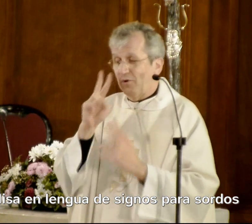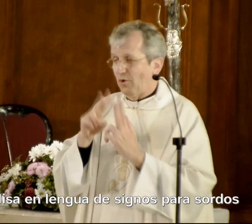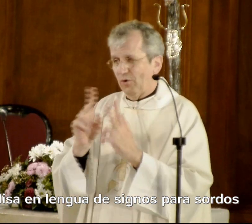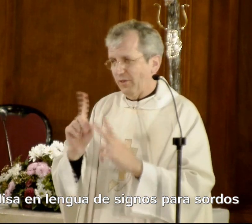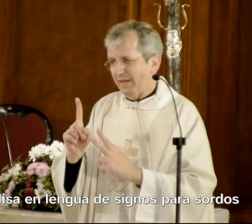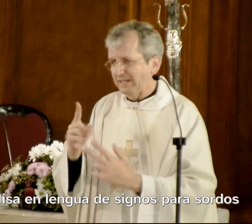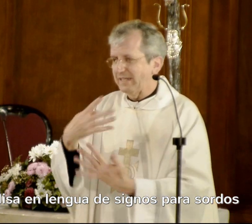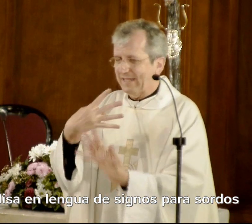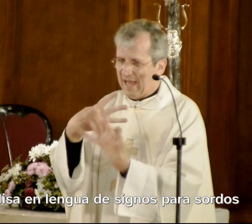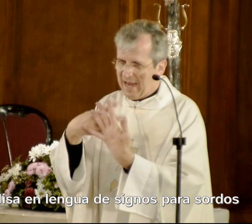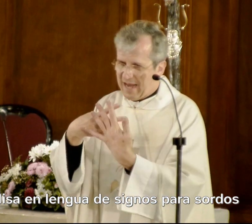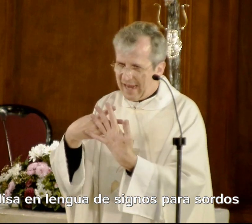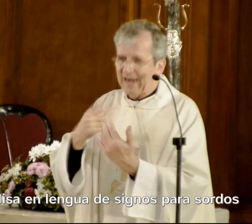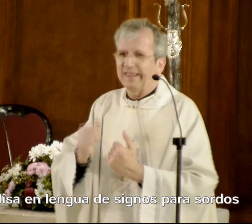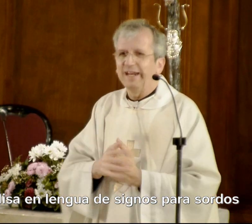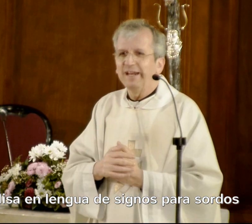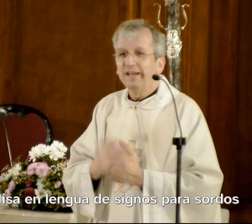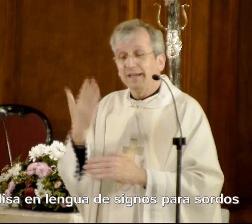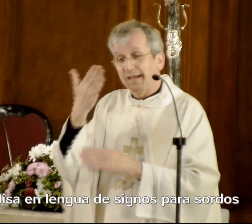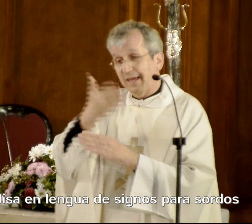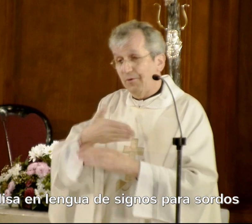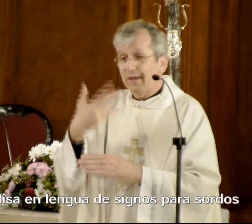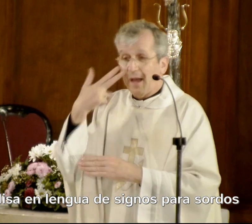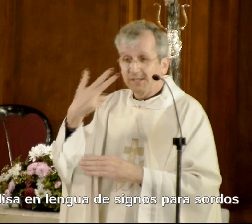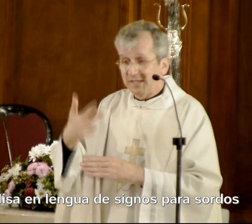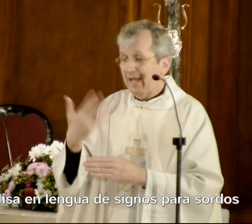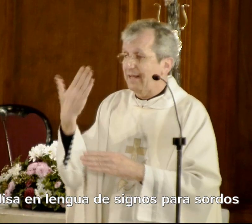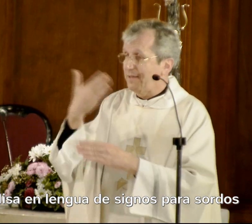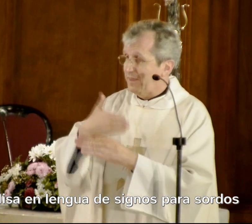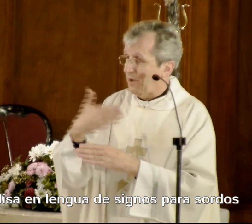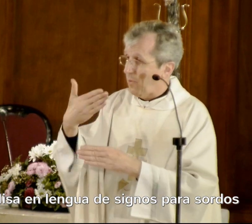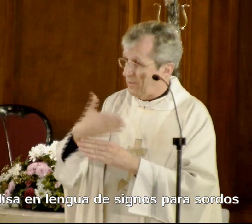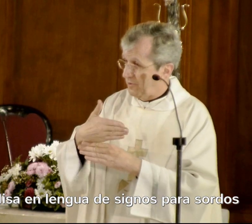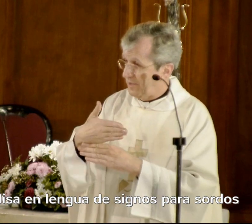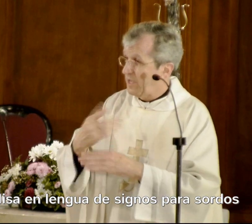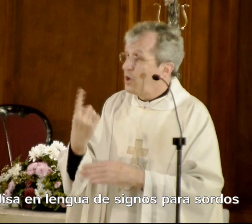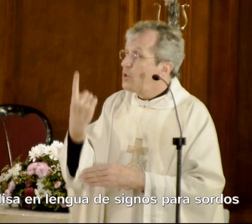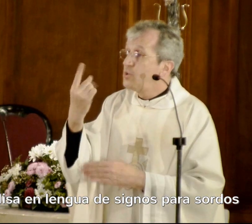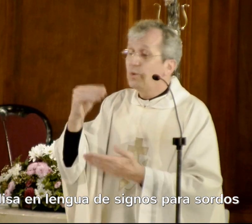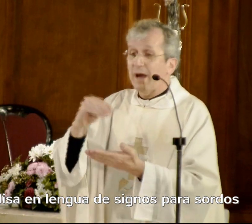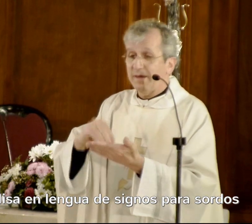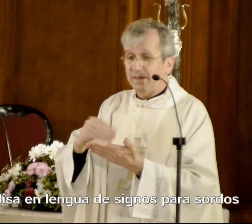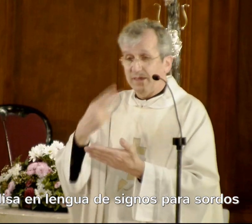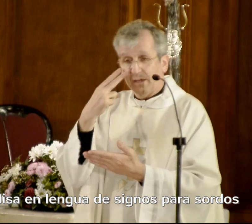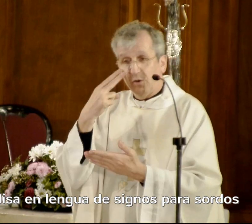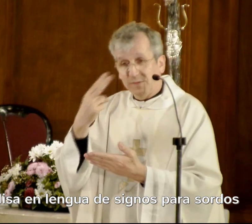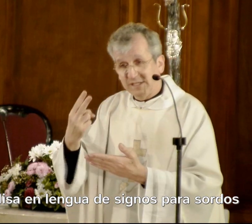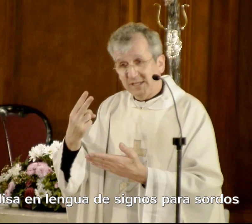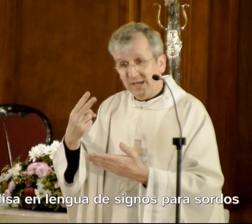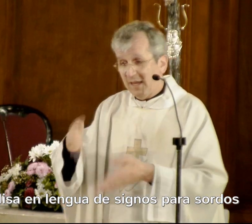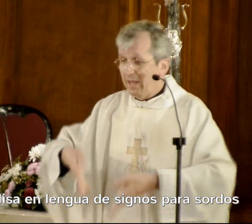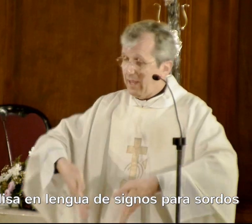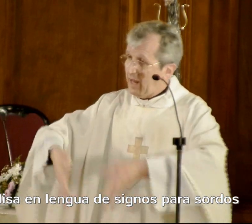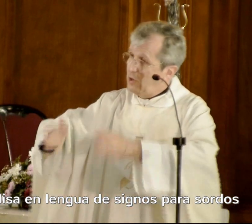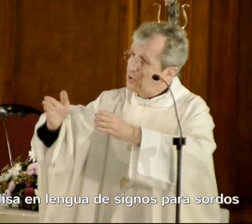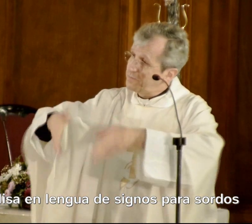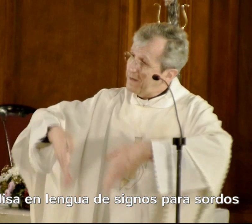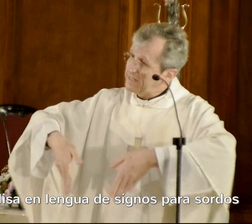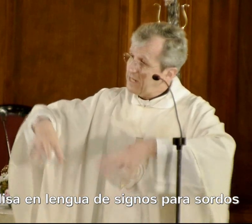lo conocéis, que está en la cárcel y que voy a visitarle de vez en cuando. Y una vez que lo visité, en los